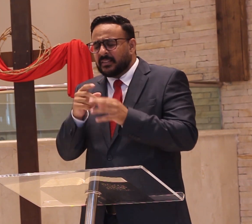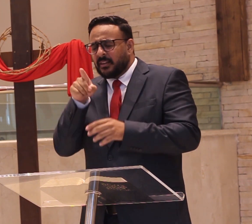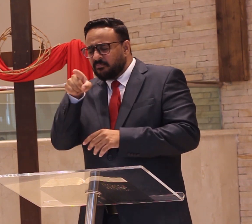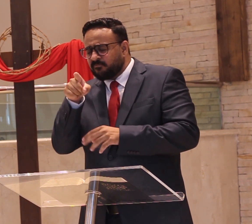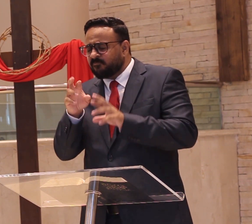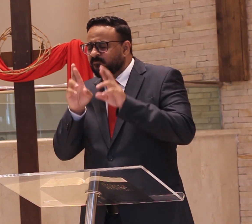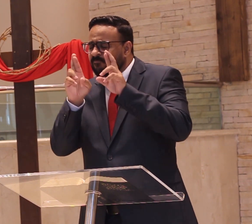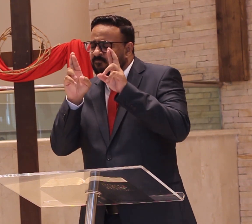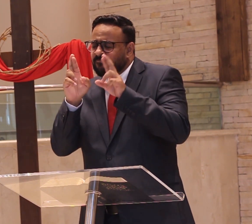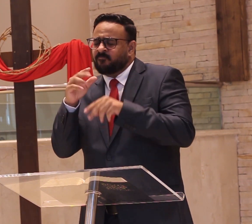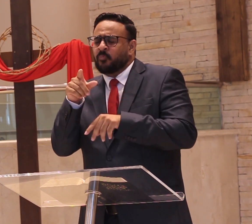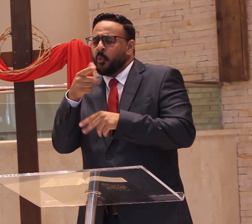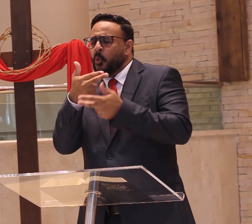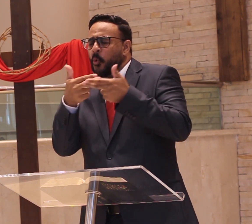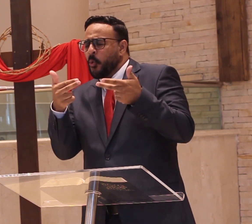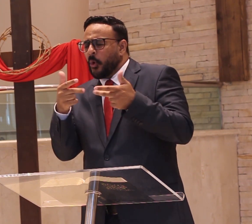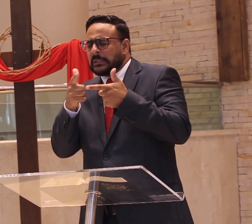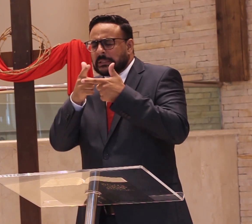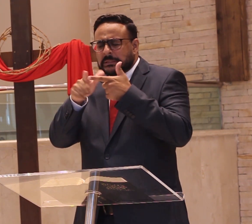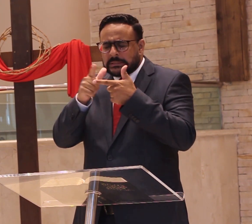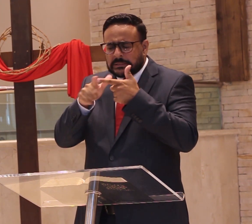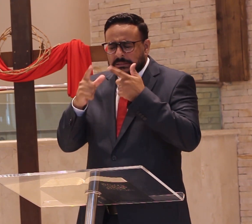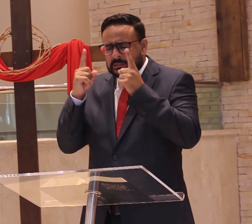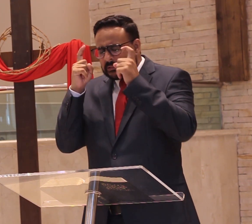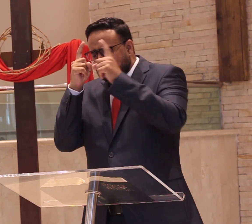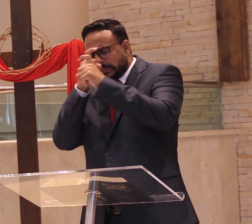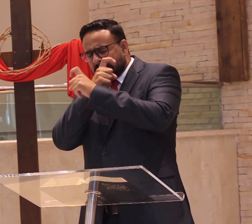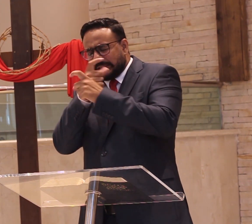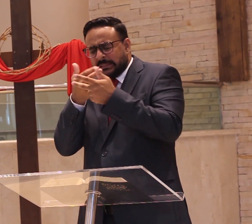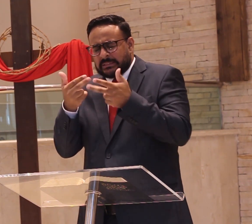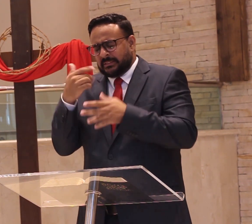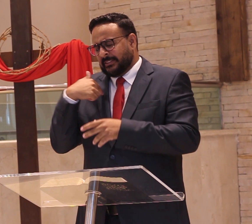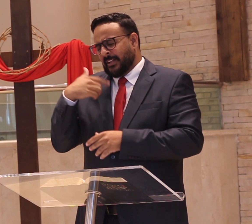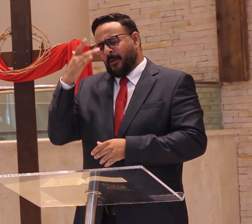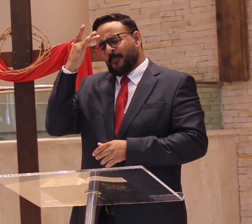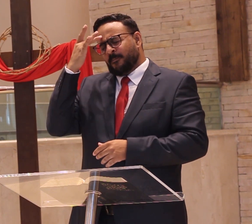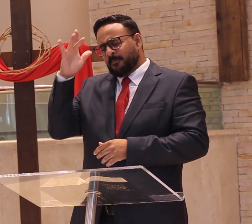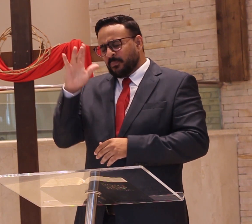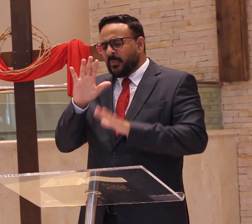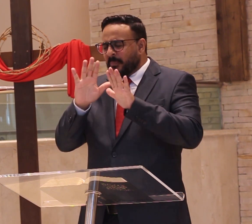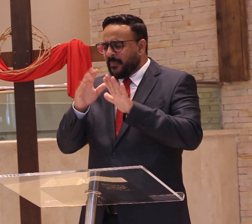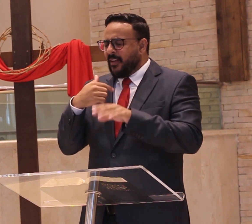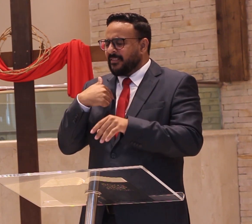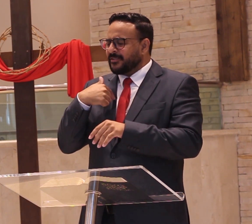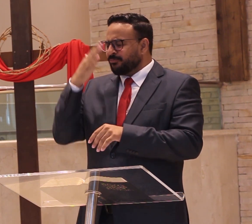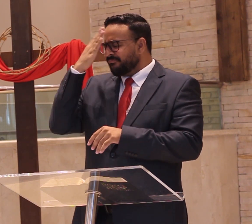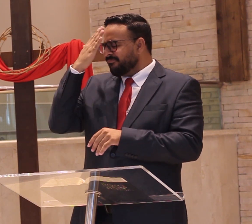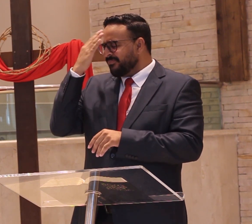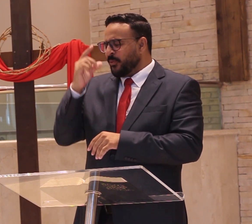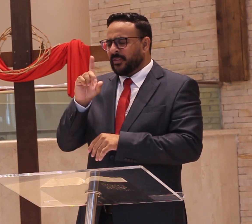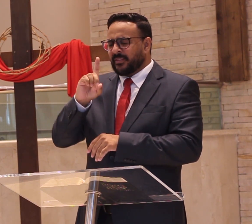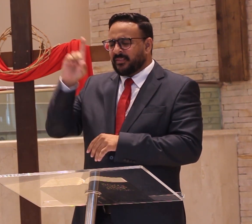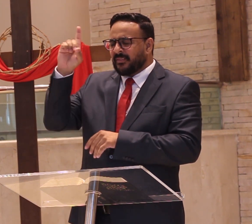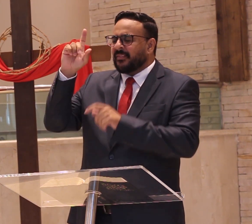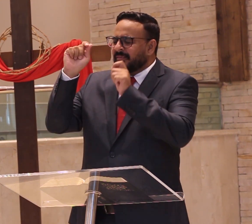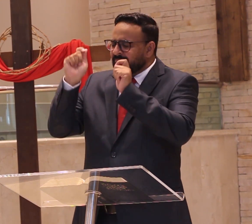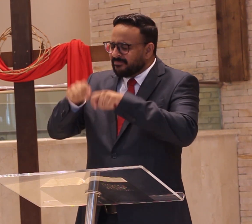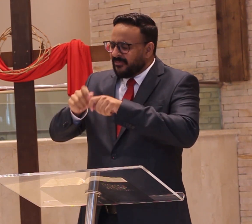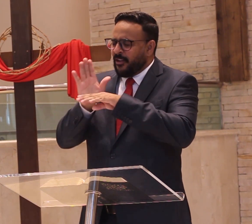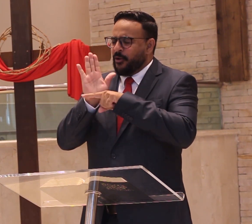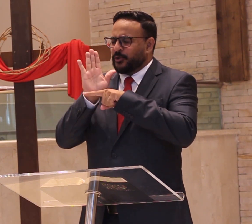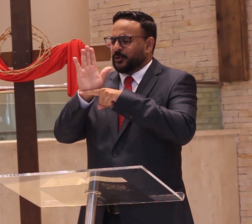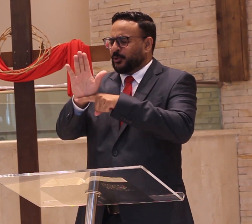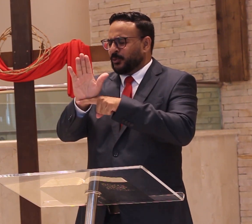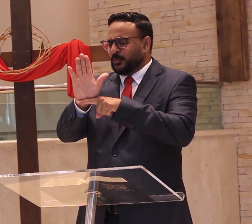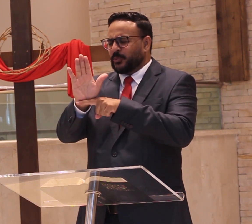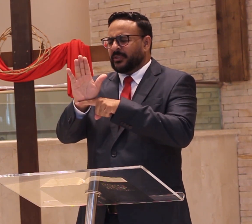por abençoar a minha vida. E eu espero, Senhor, que essas pessoas que estão nos assistindo, que elas ao passarem por problemas, elas